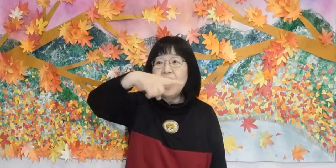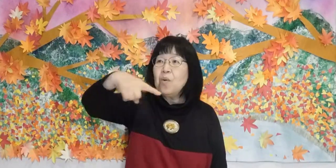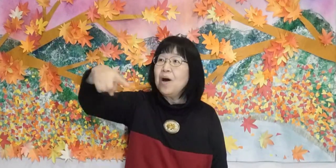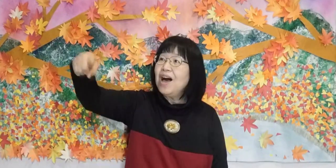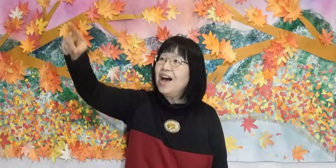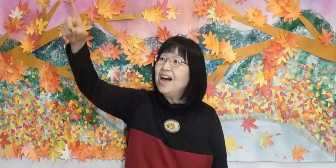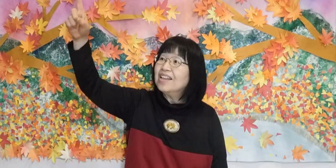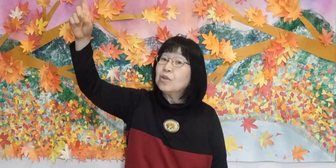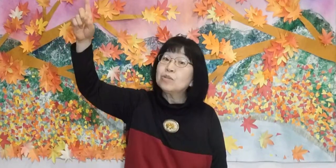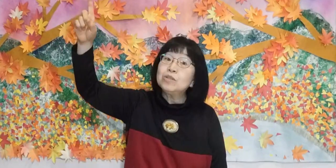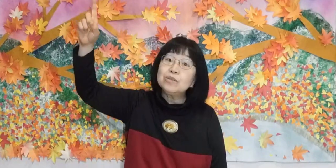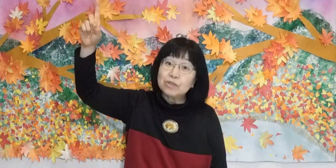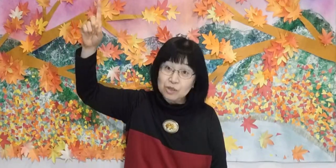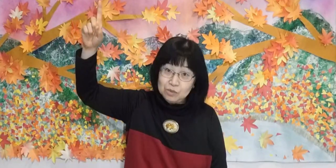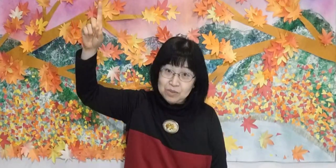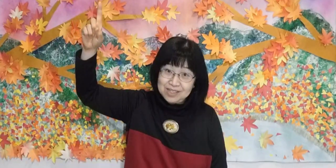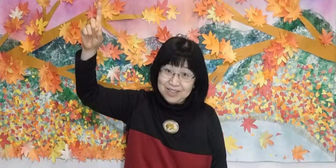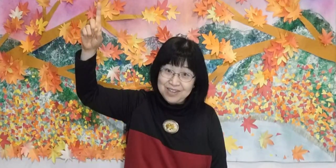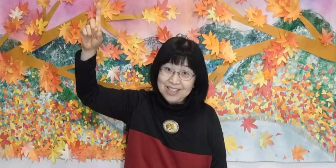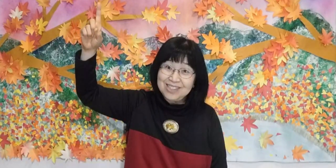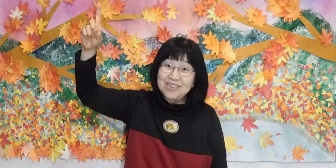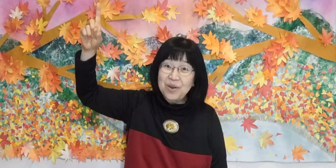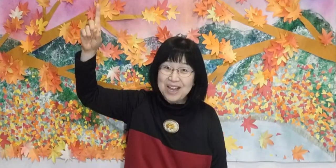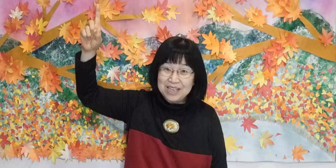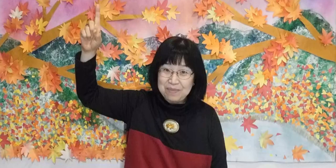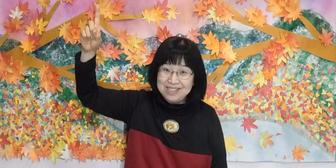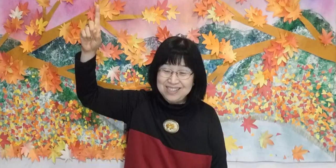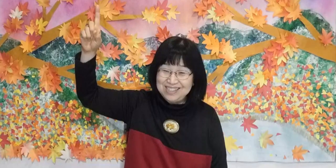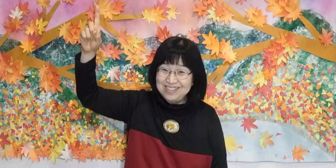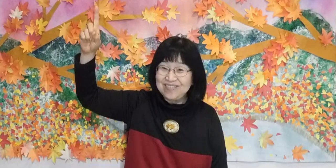はと、鶴の植物なので鶴を描きます。